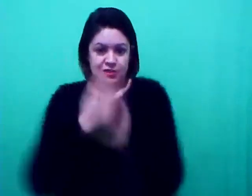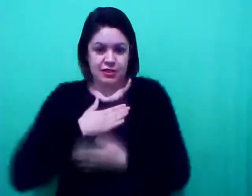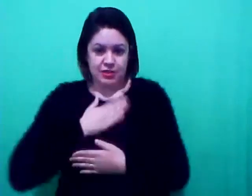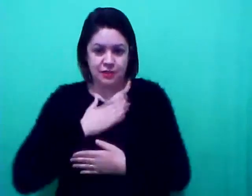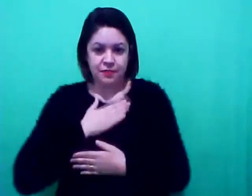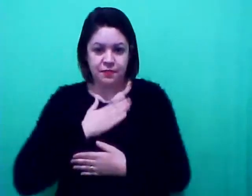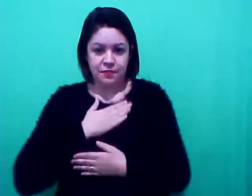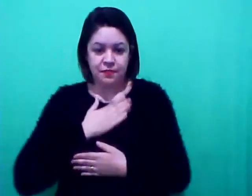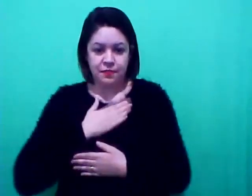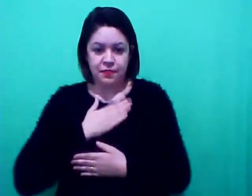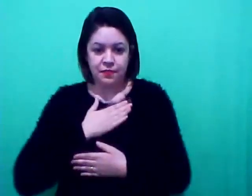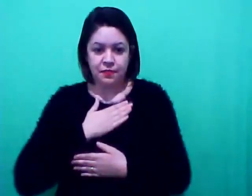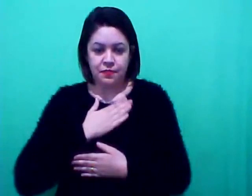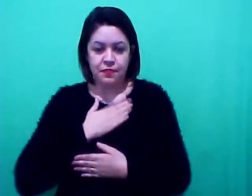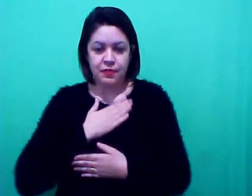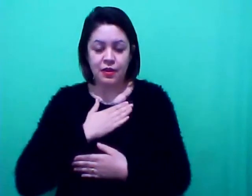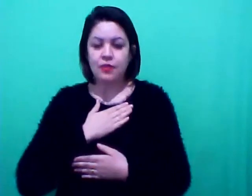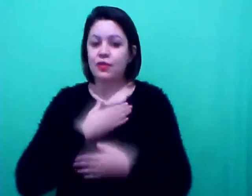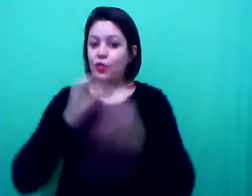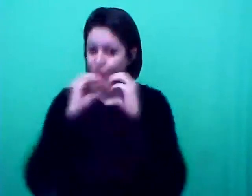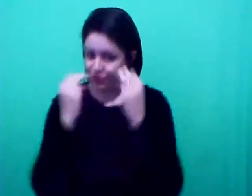Eu vi no dia da webconferência.